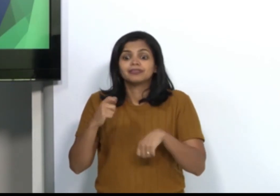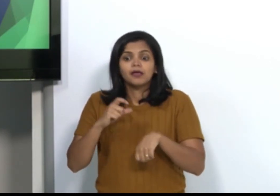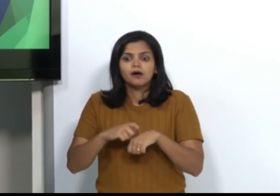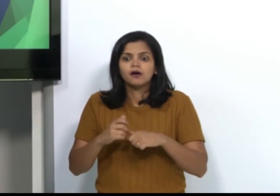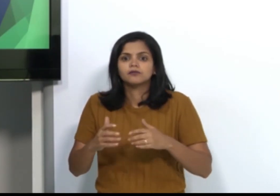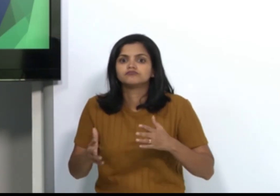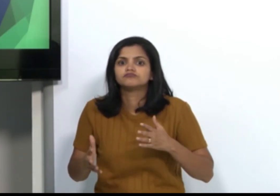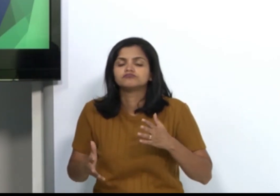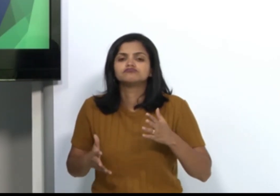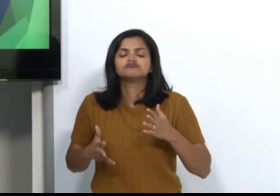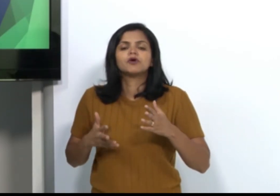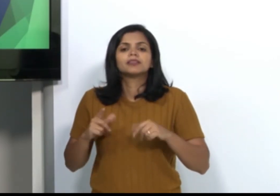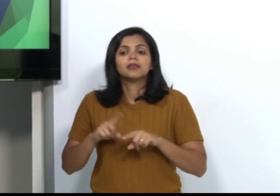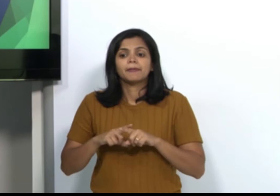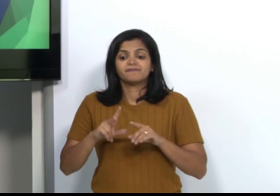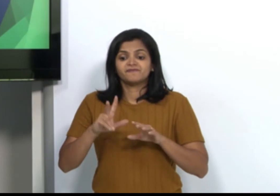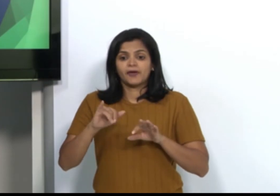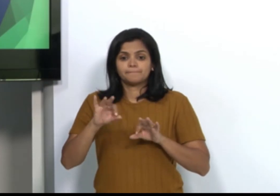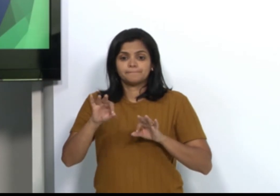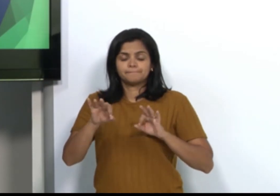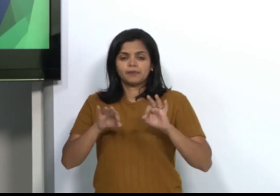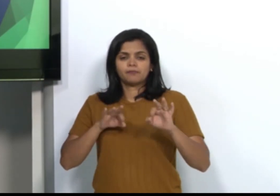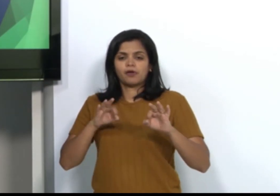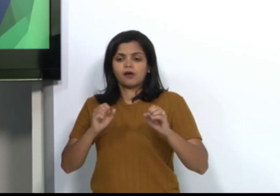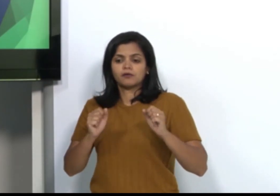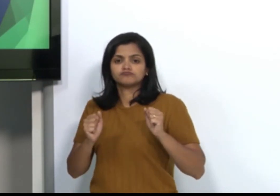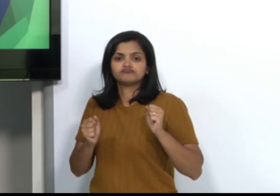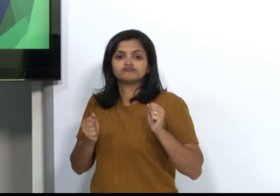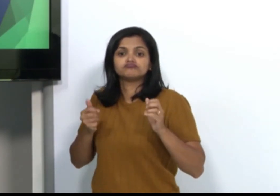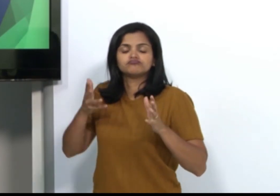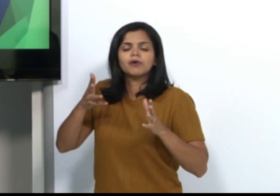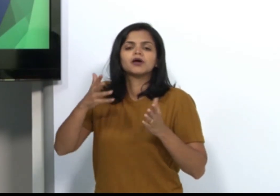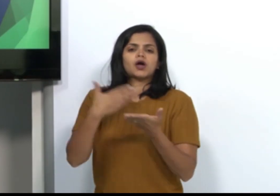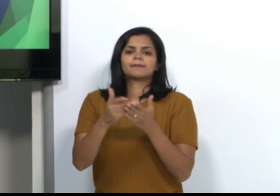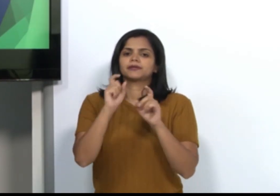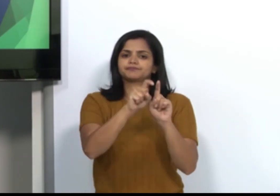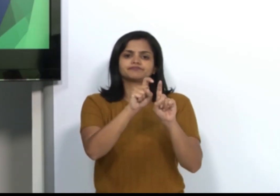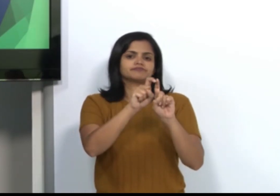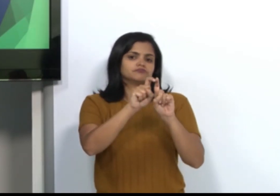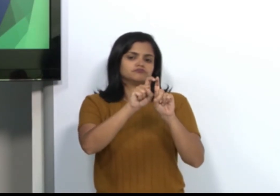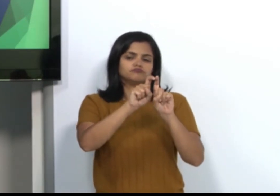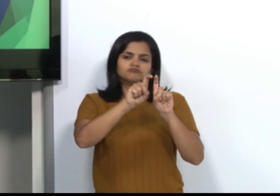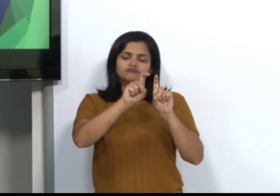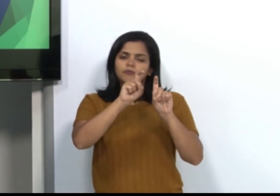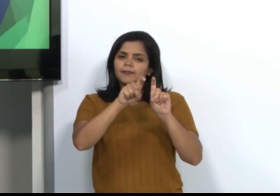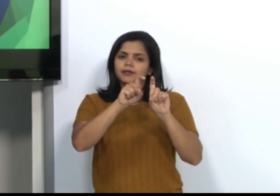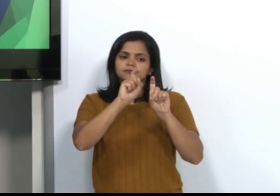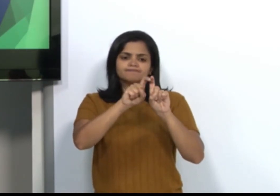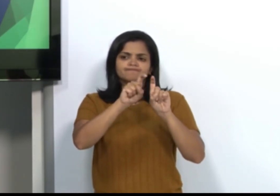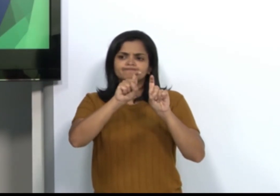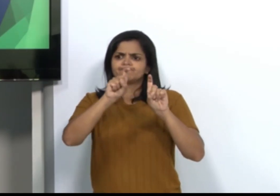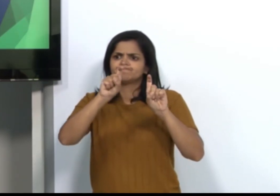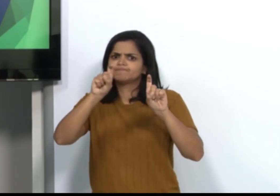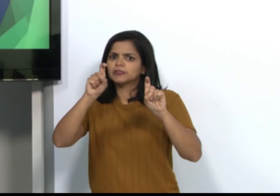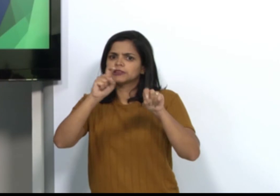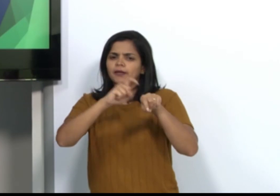expliquei para vocês? Vai depender do tempo, da sinalização. Então, eu tenho que marcar o início